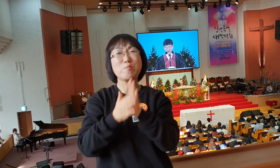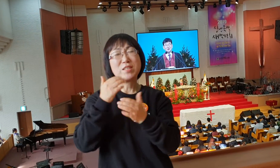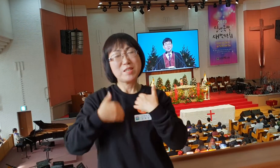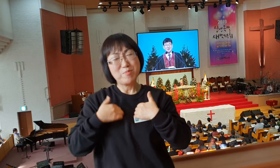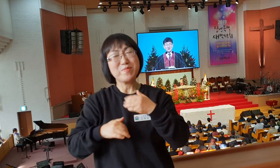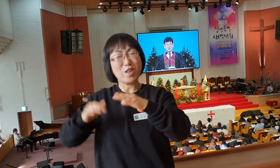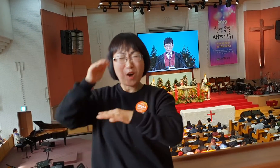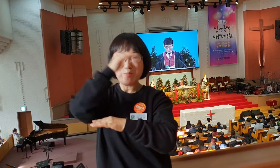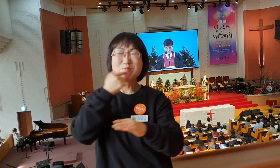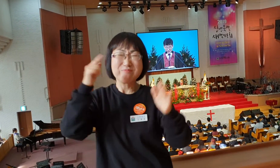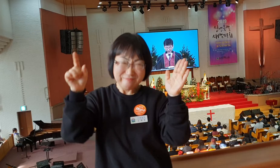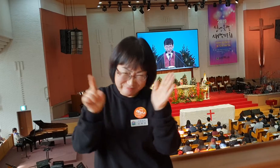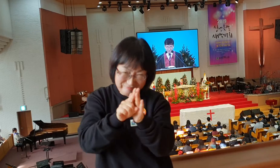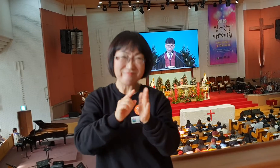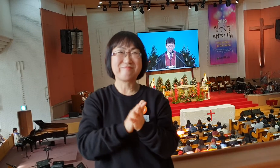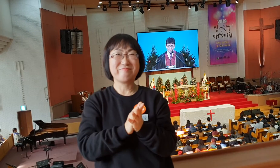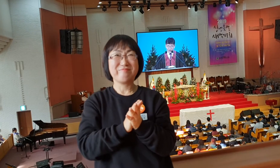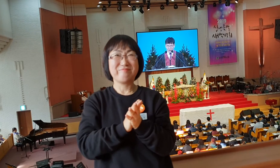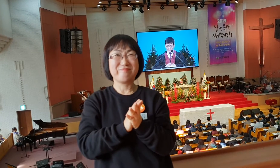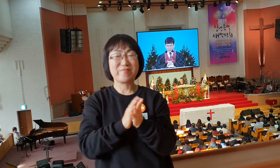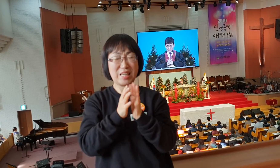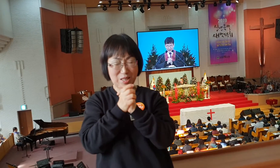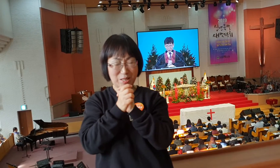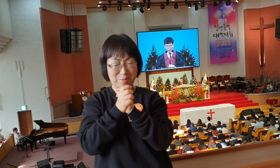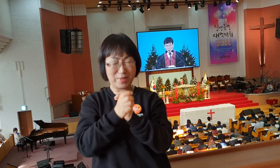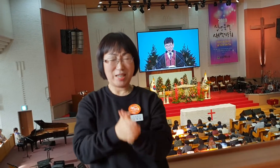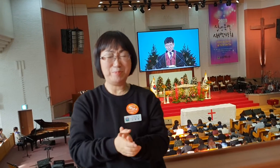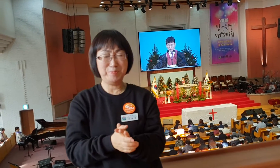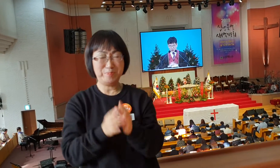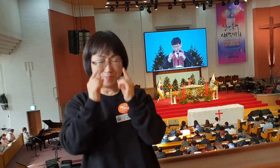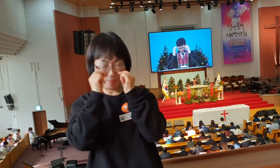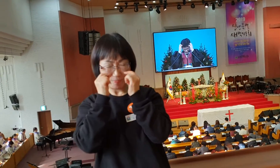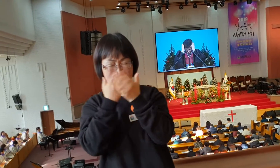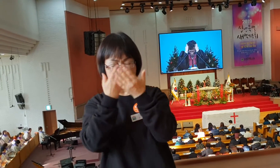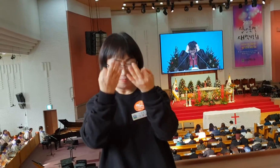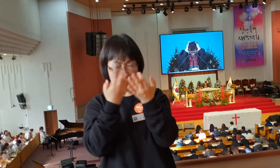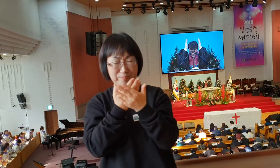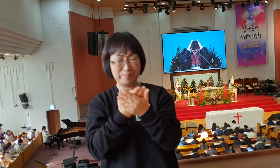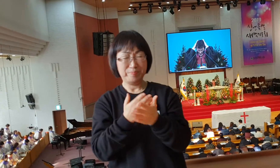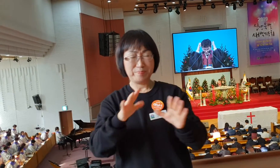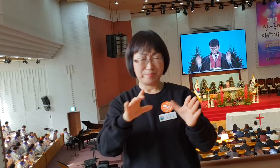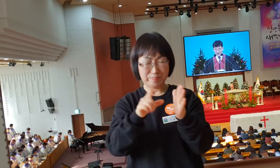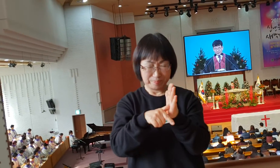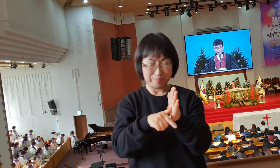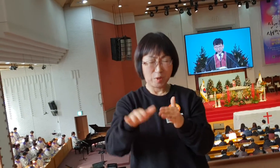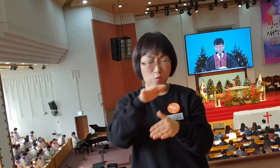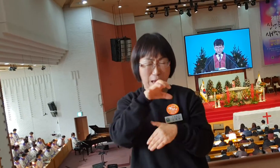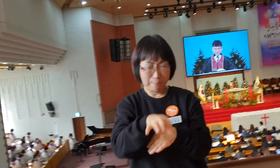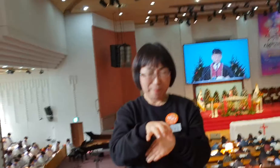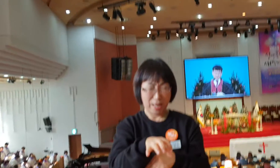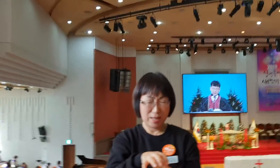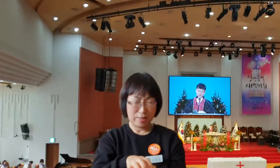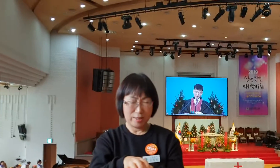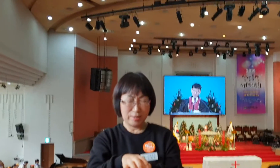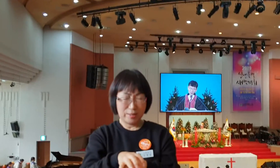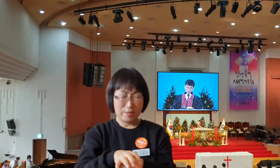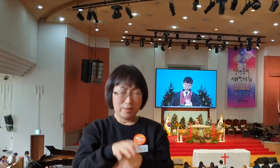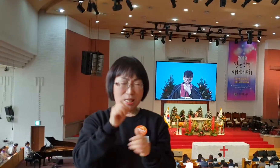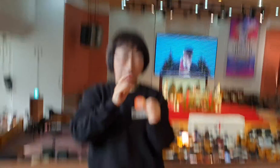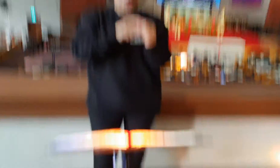기쁨이 넘칠 줄 믿습니다 기도하겠습니다 주영이 눈을 감아주시죠 오늘 이 시간 우리 앞에 여기